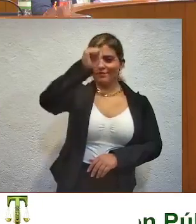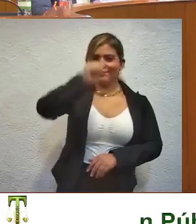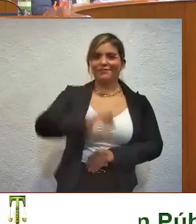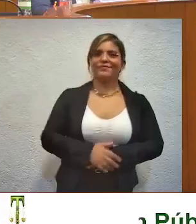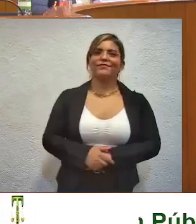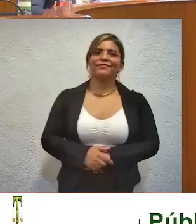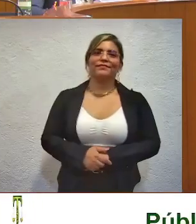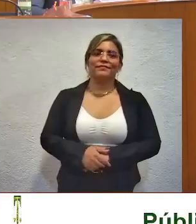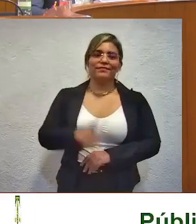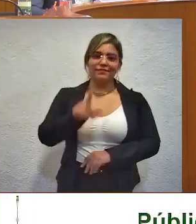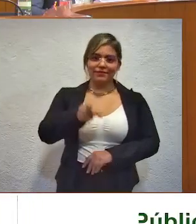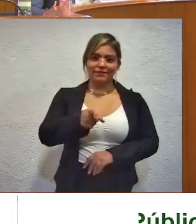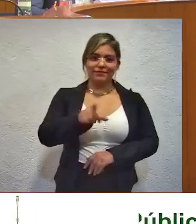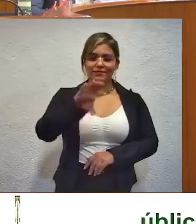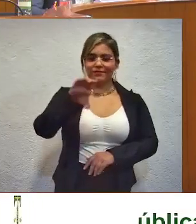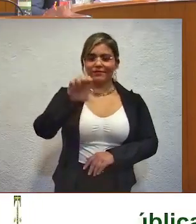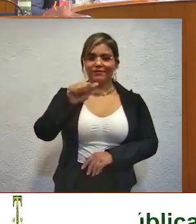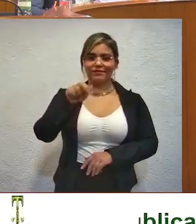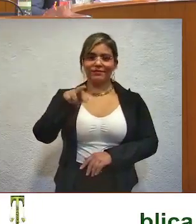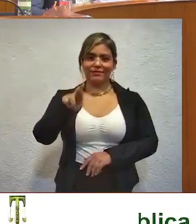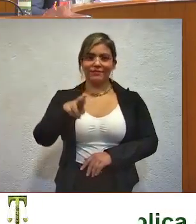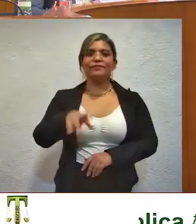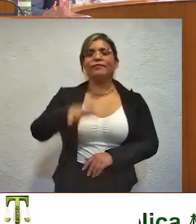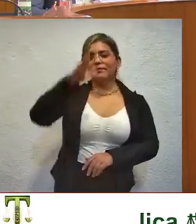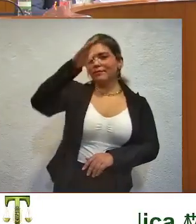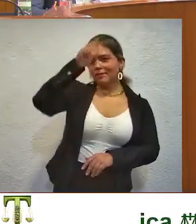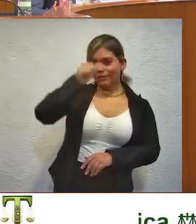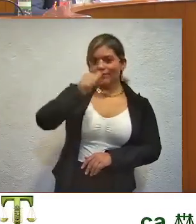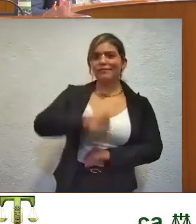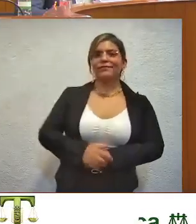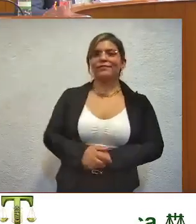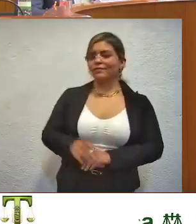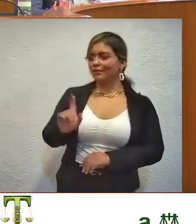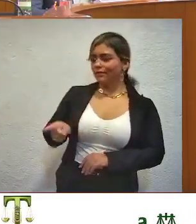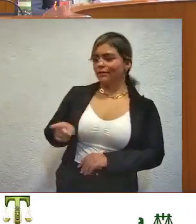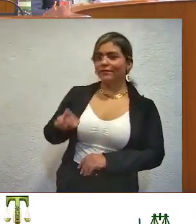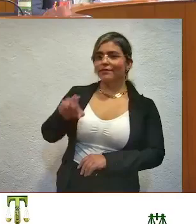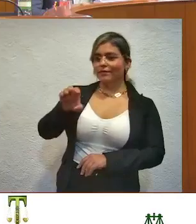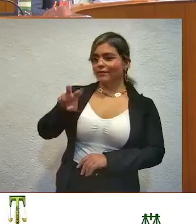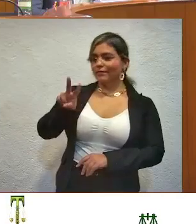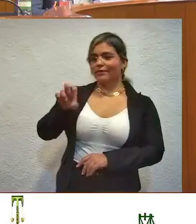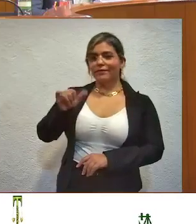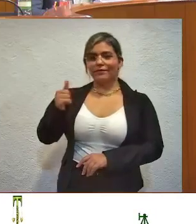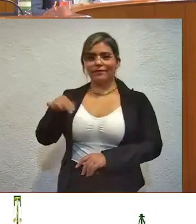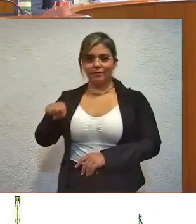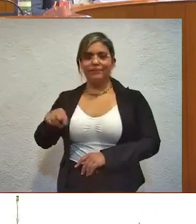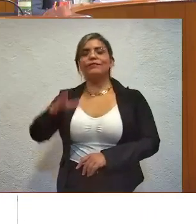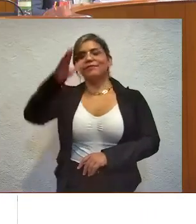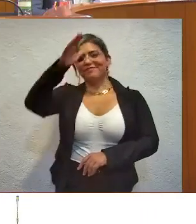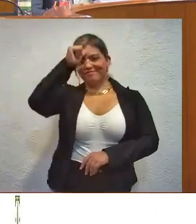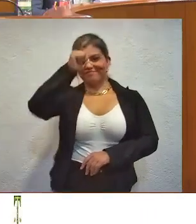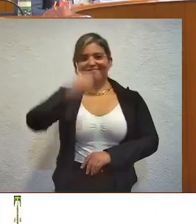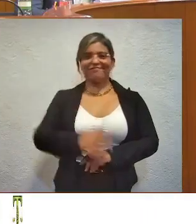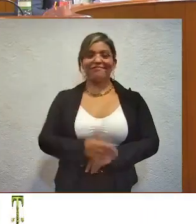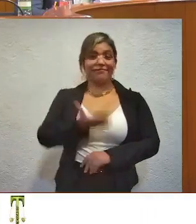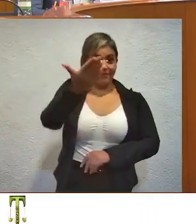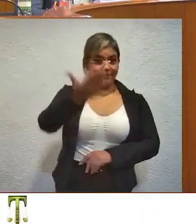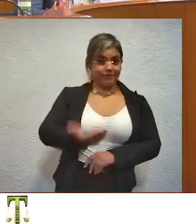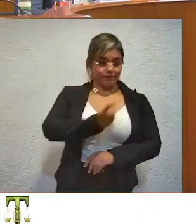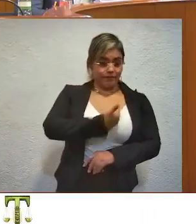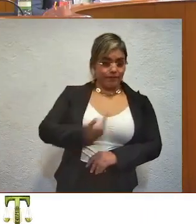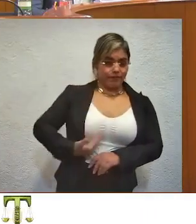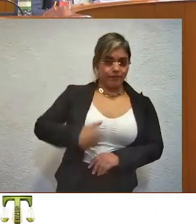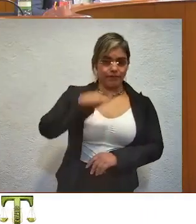ponencia. Magistrado César Salgado Alpizar. A favor. Magistrada Evelyn Rodríguez Simón. A favor. Magistrada